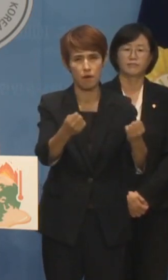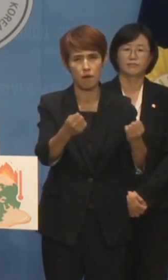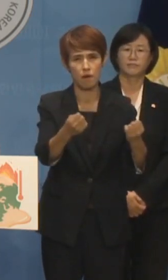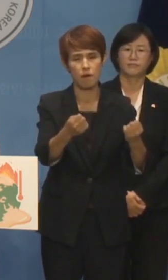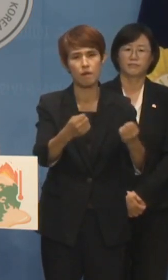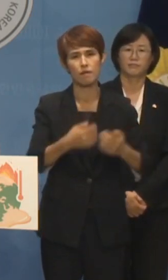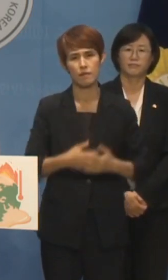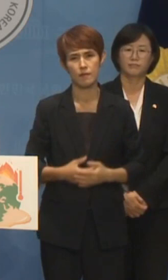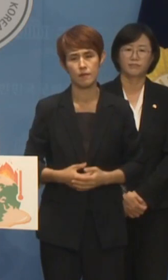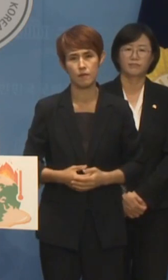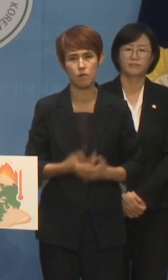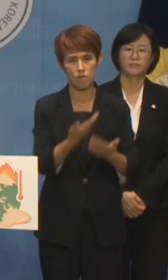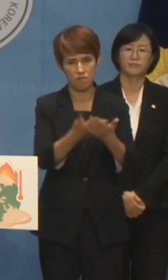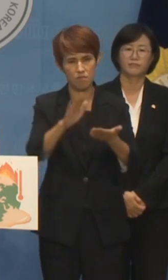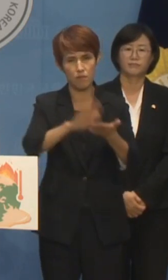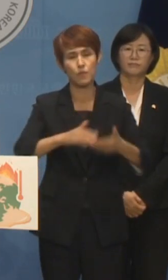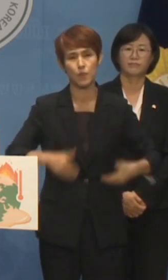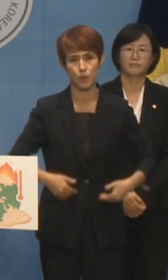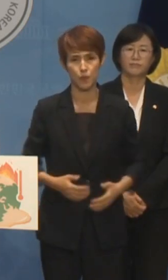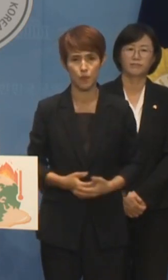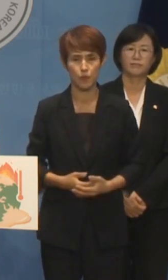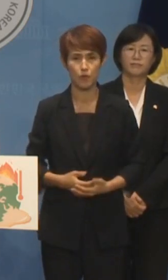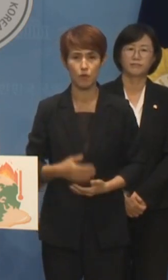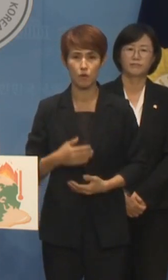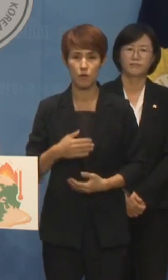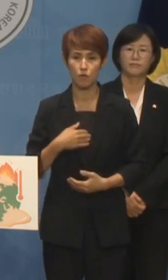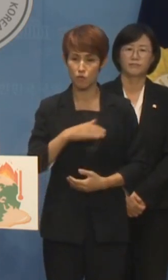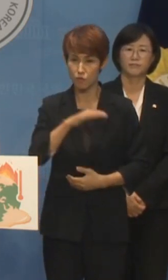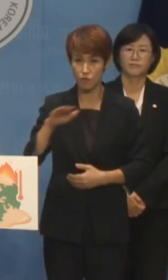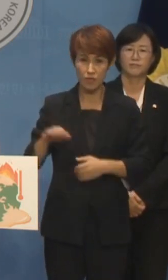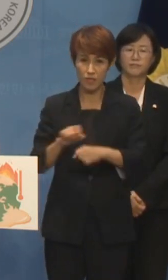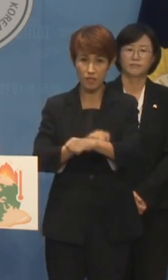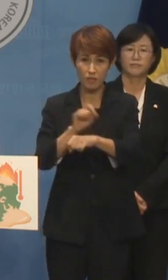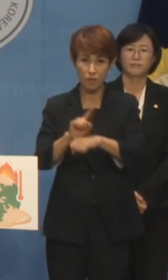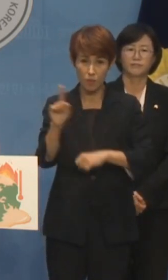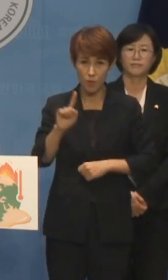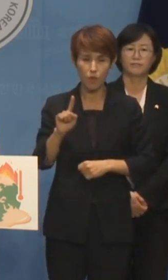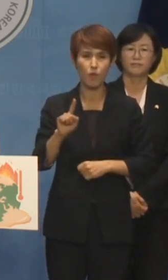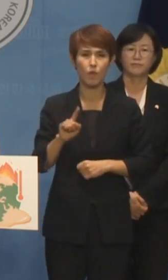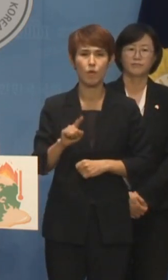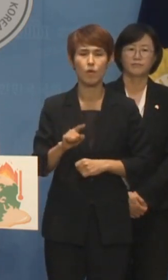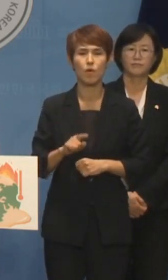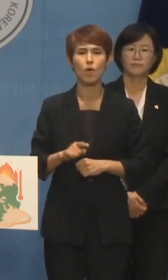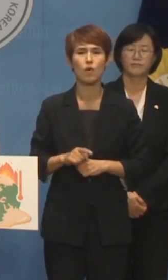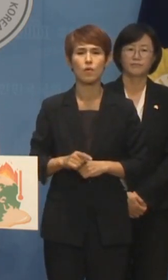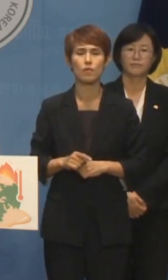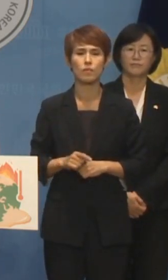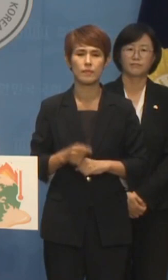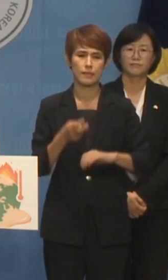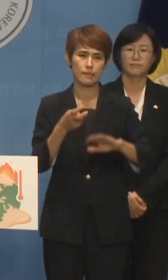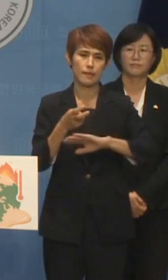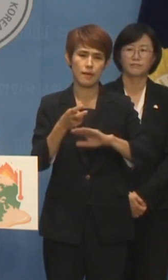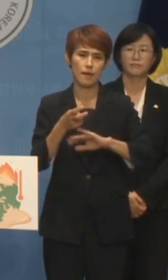때문입니다. 저희 설치 수리 노동자의 특성상 반드시 이동수단이 필요하기에